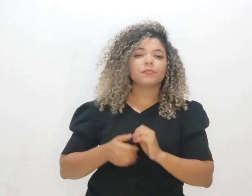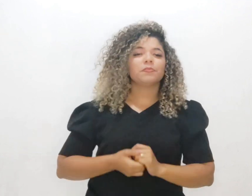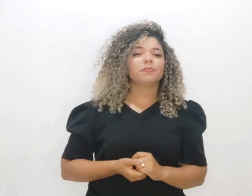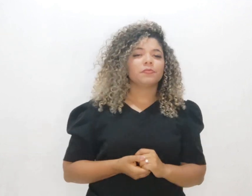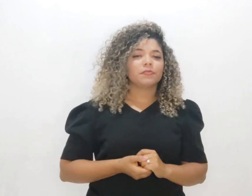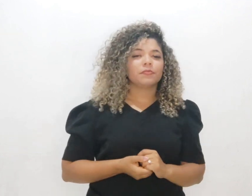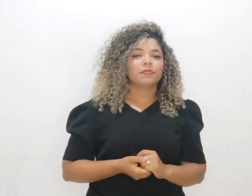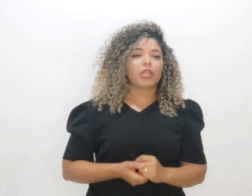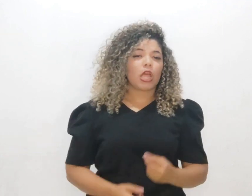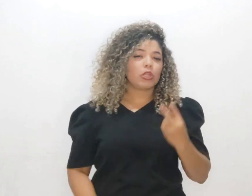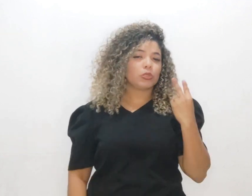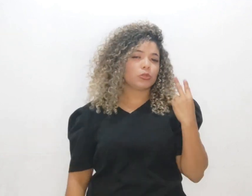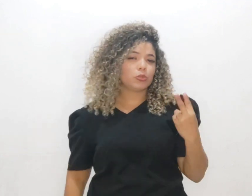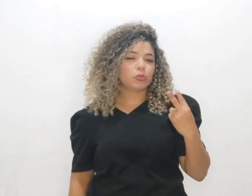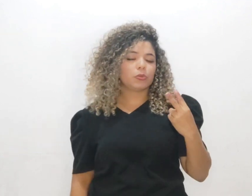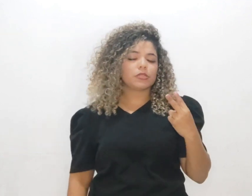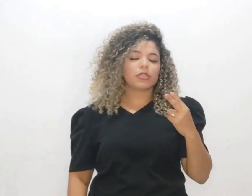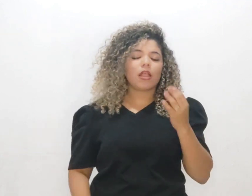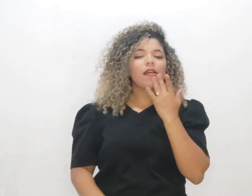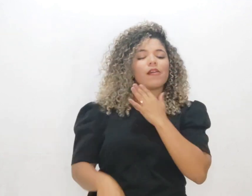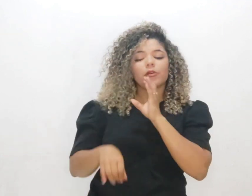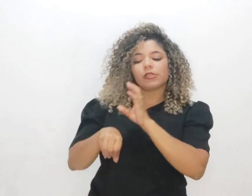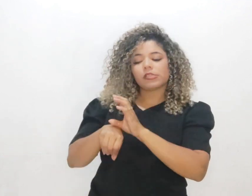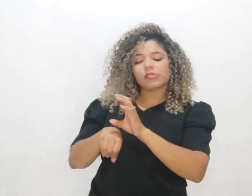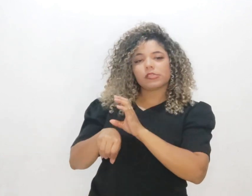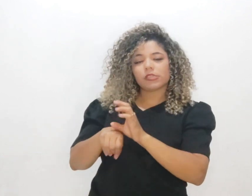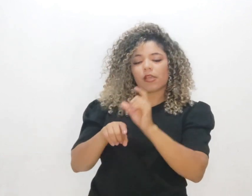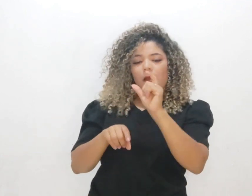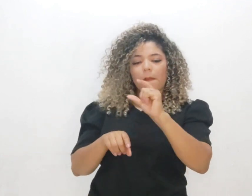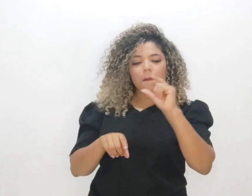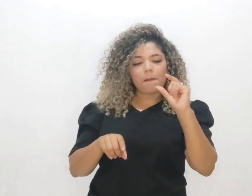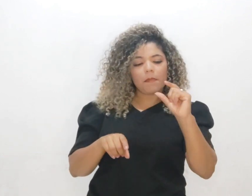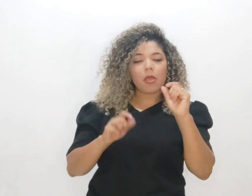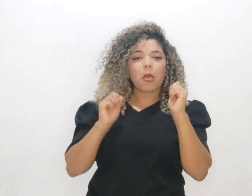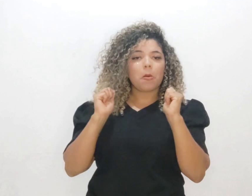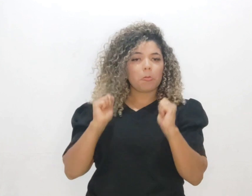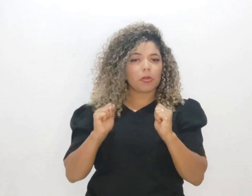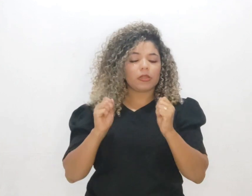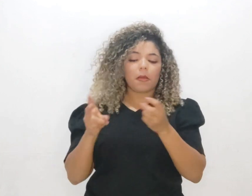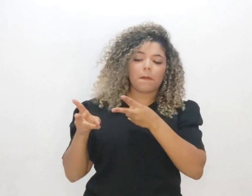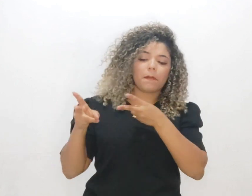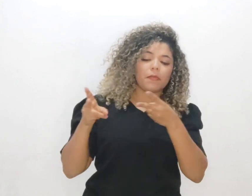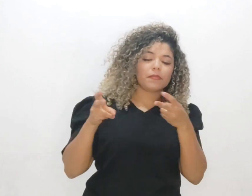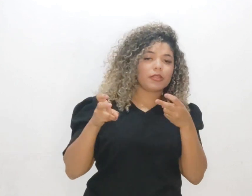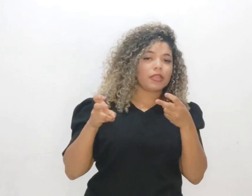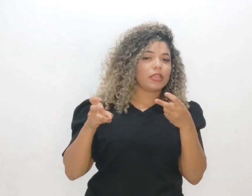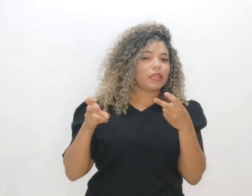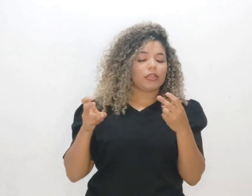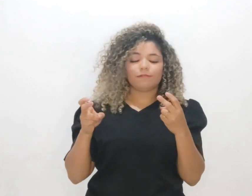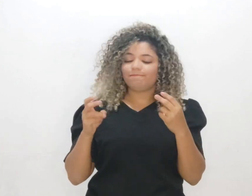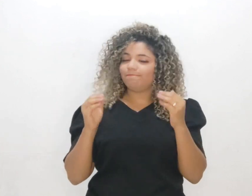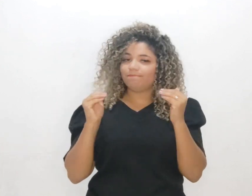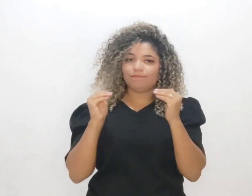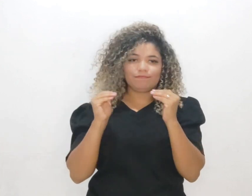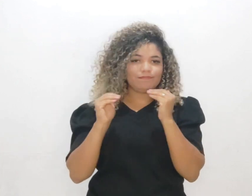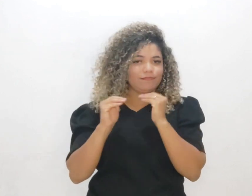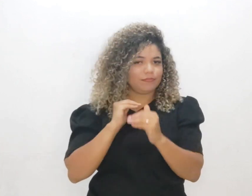duas engrenagens cinzas, e podemos ver que ela não foi compatível, uma vez que os dentes não estão